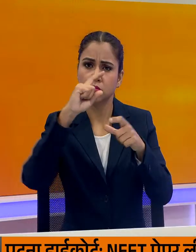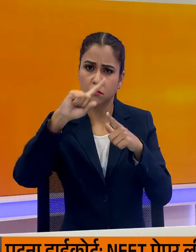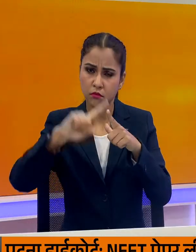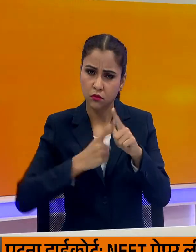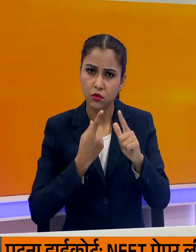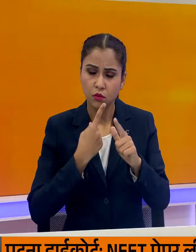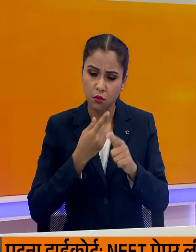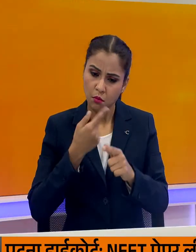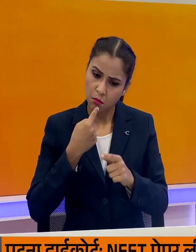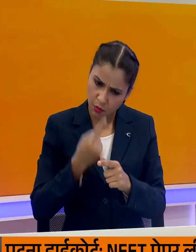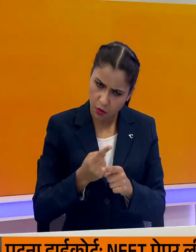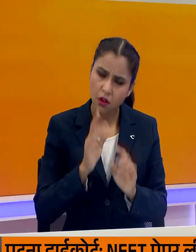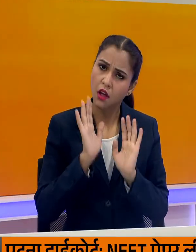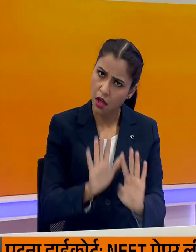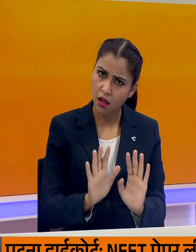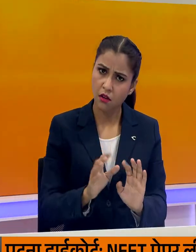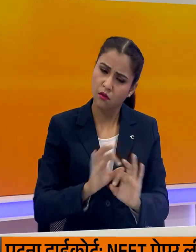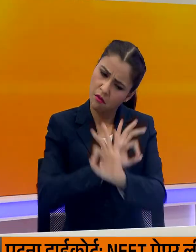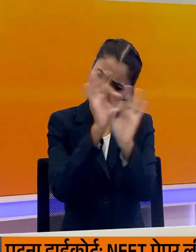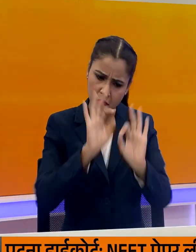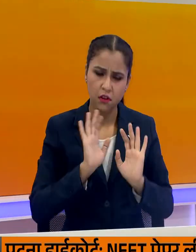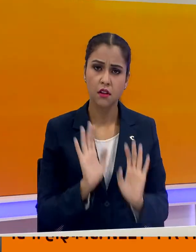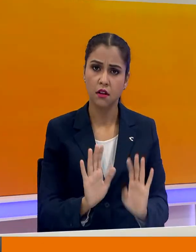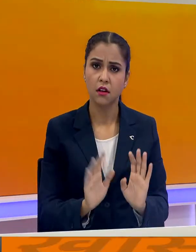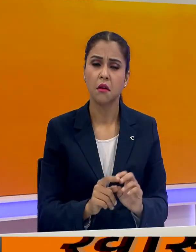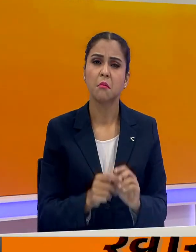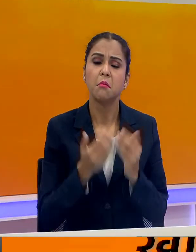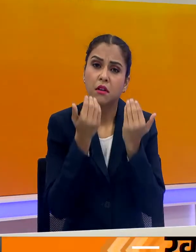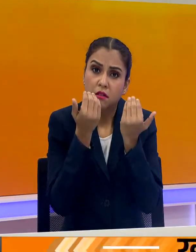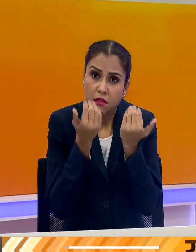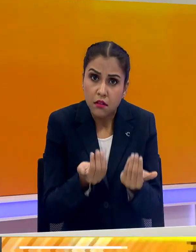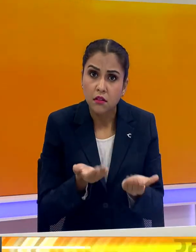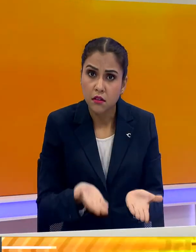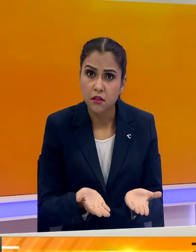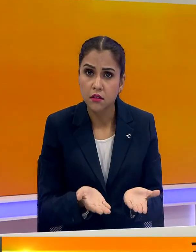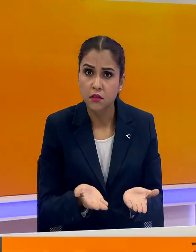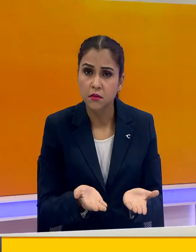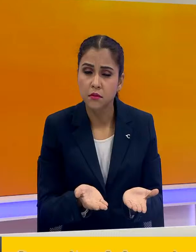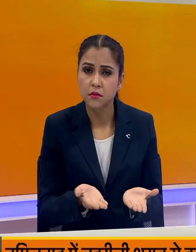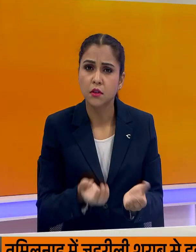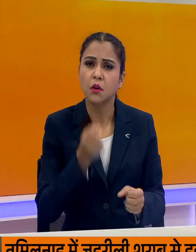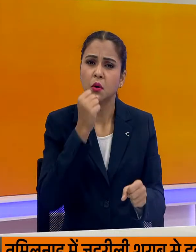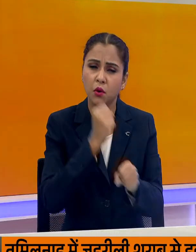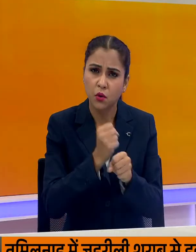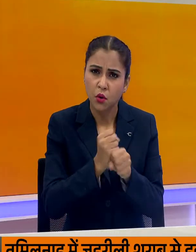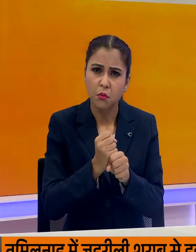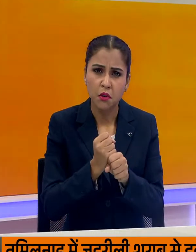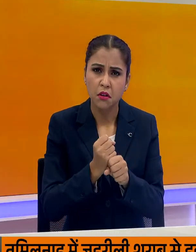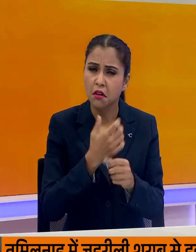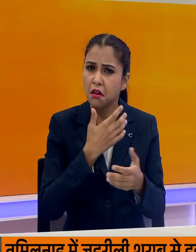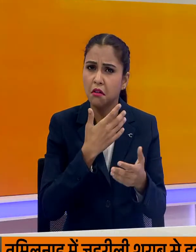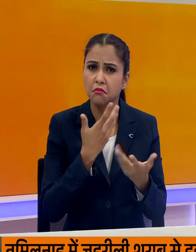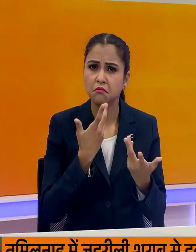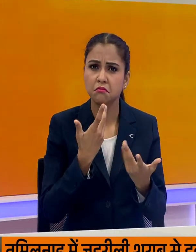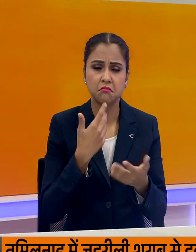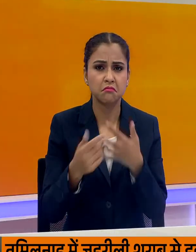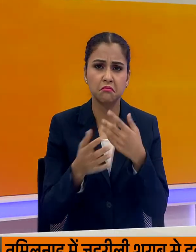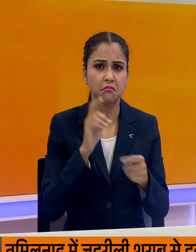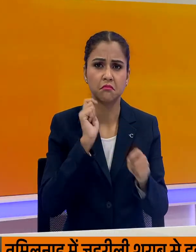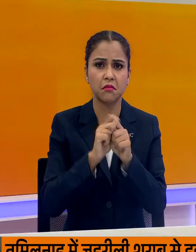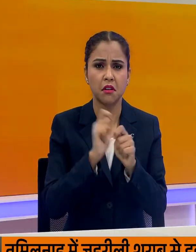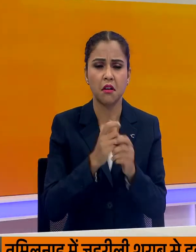है और वो बिल्कुल तैयार है, पर अब सरकार में ऐसी कोई काम करने